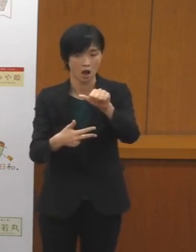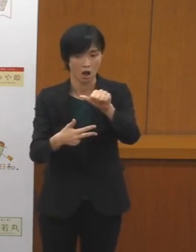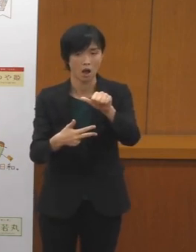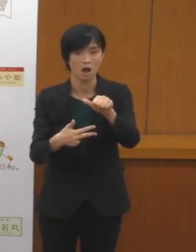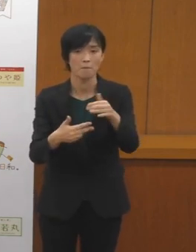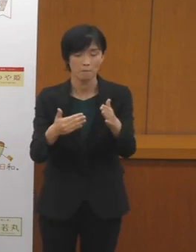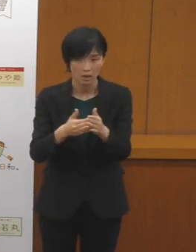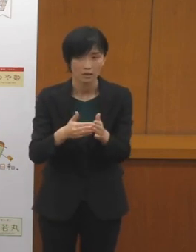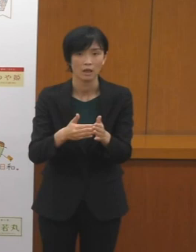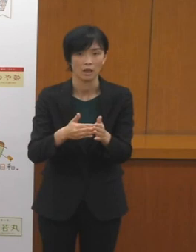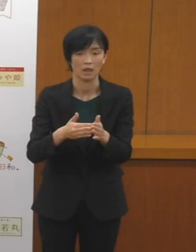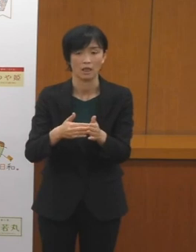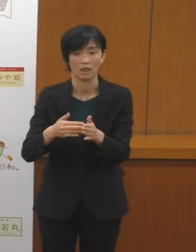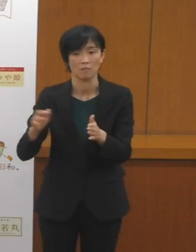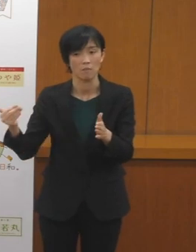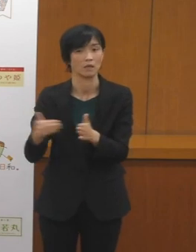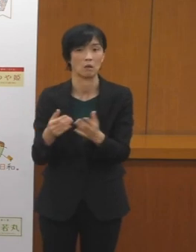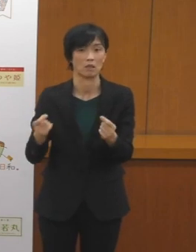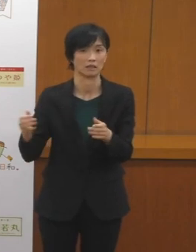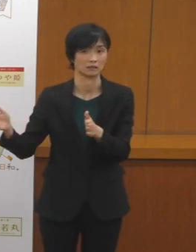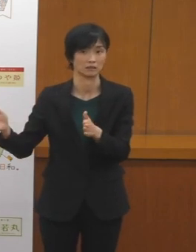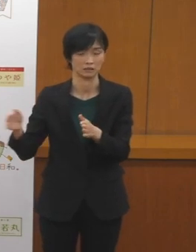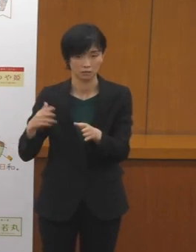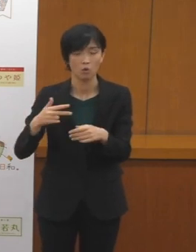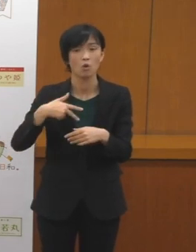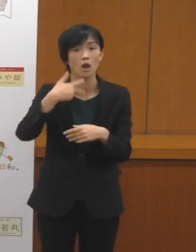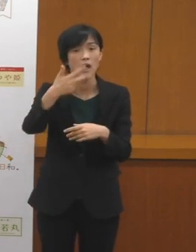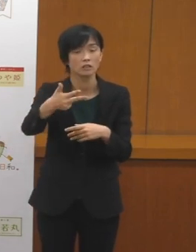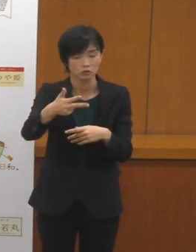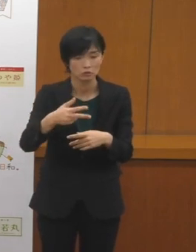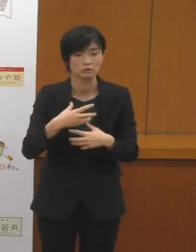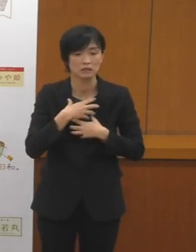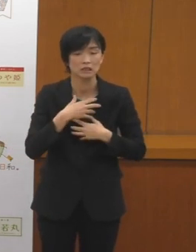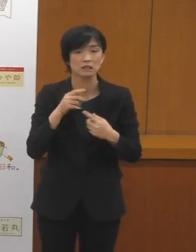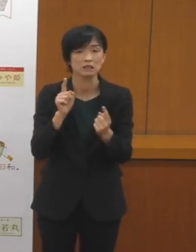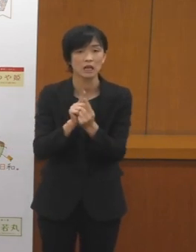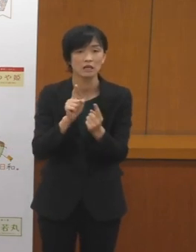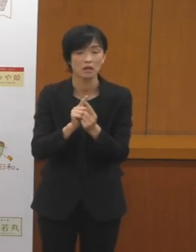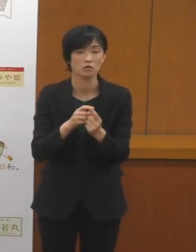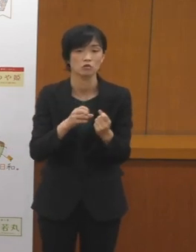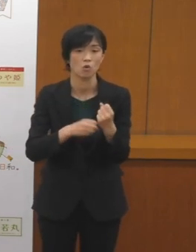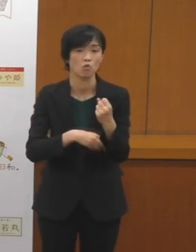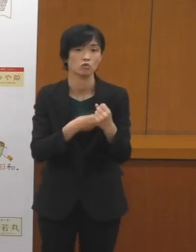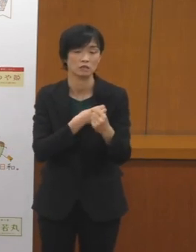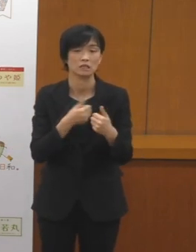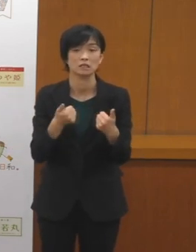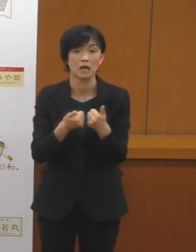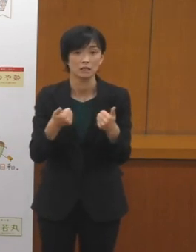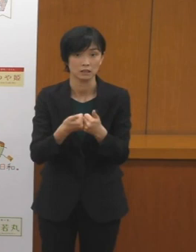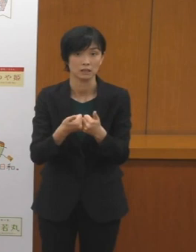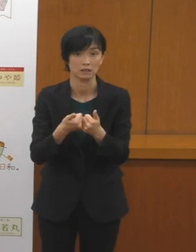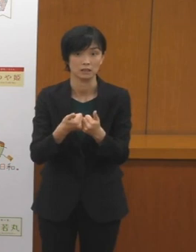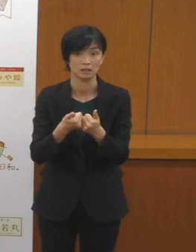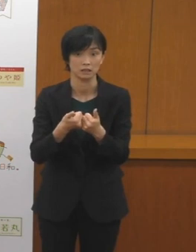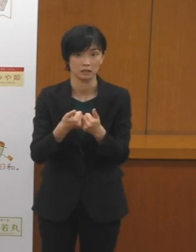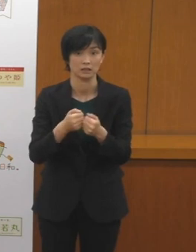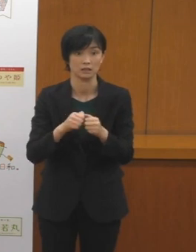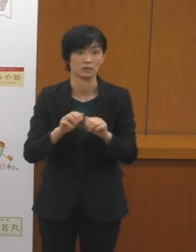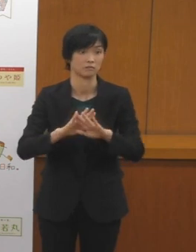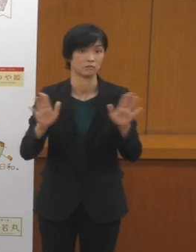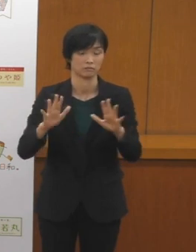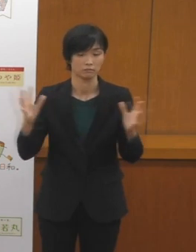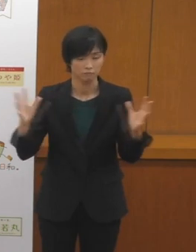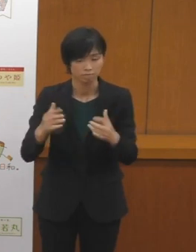その危機対策本部員会議を開催して様々な競技決定をしていく